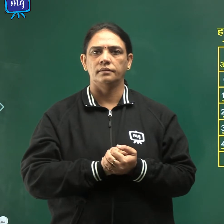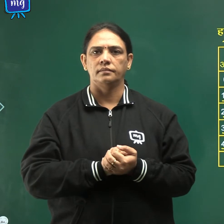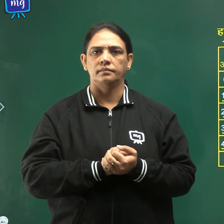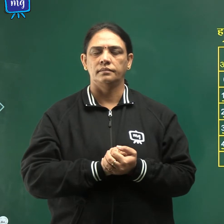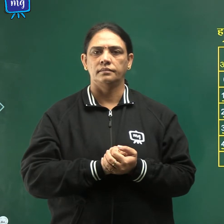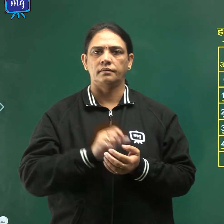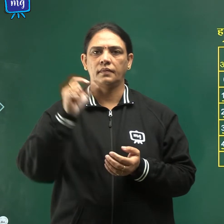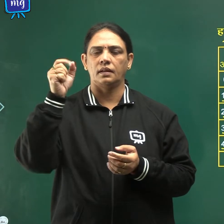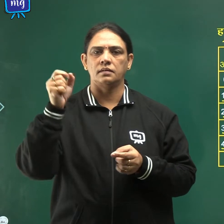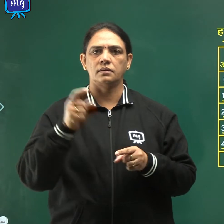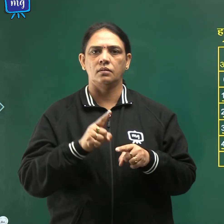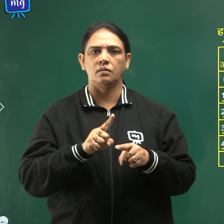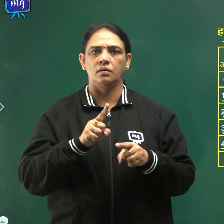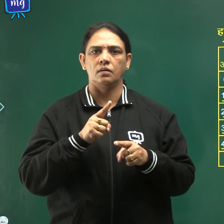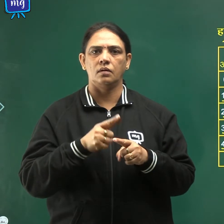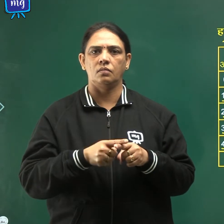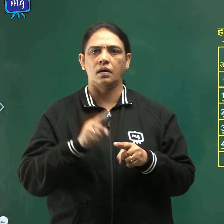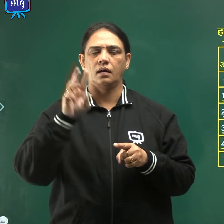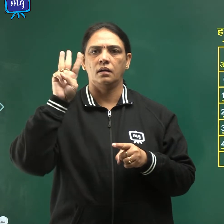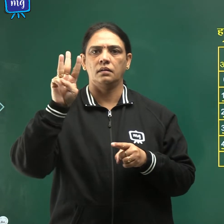10 गुणा 35